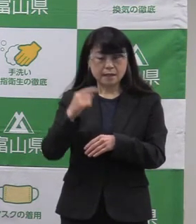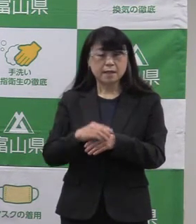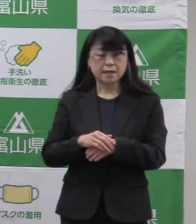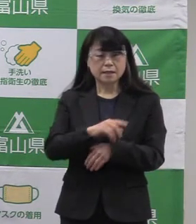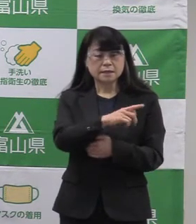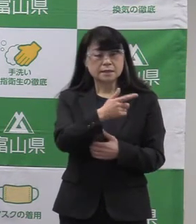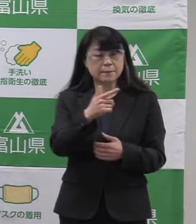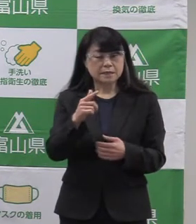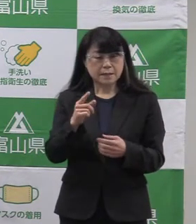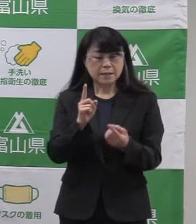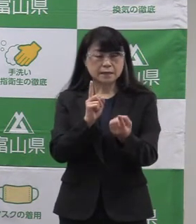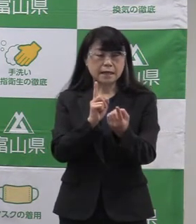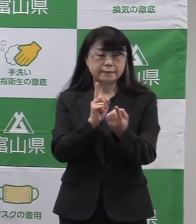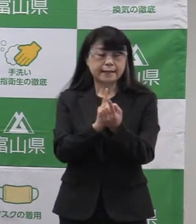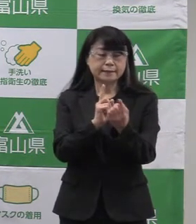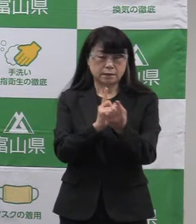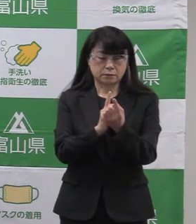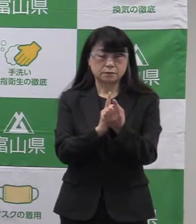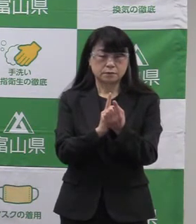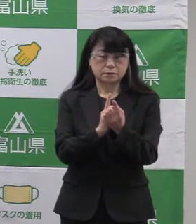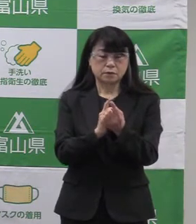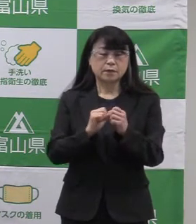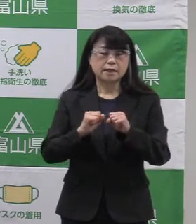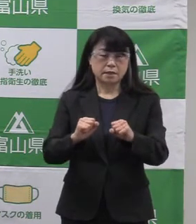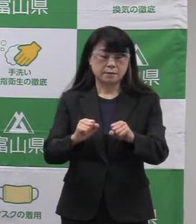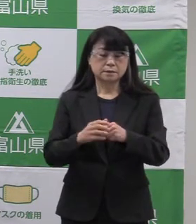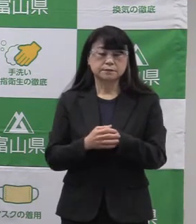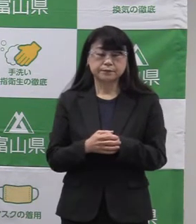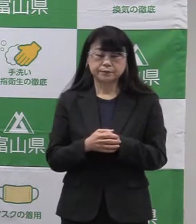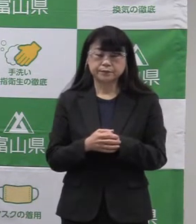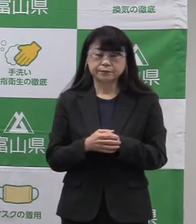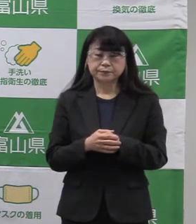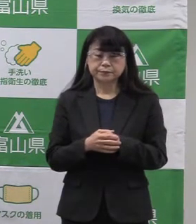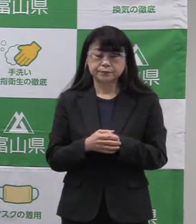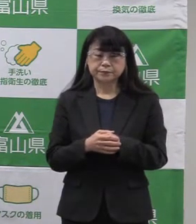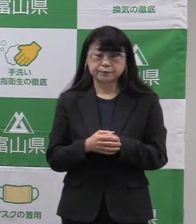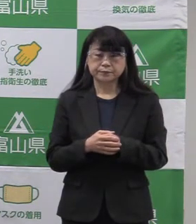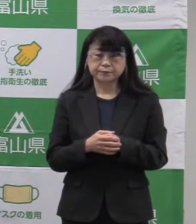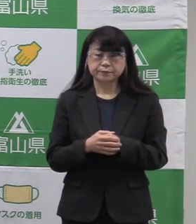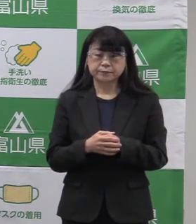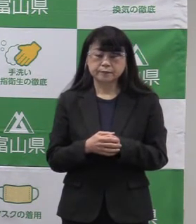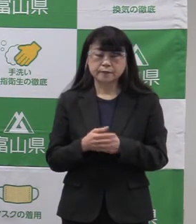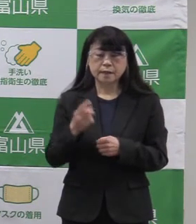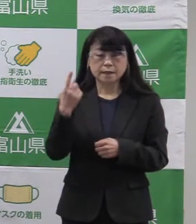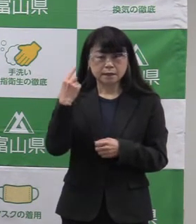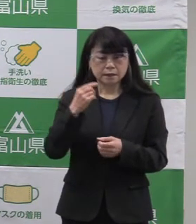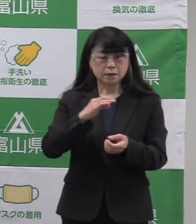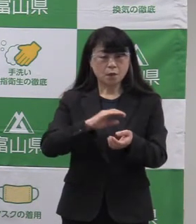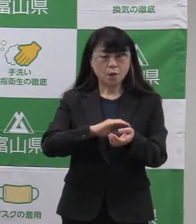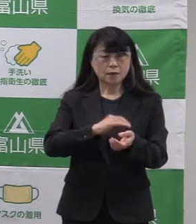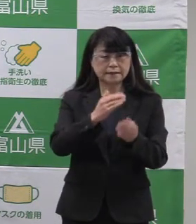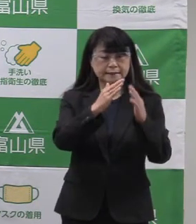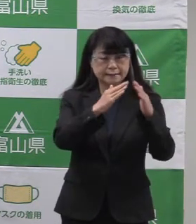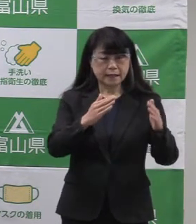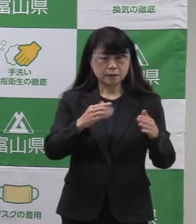さまざまな手立てを行っていきます。昨日医師会さんと自民党さん